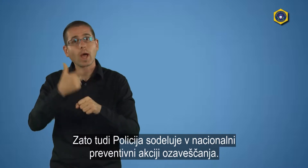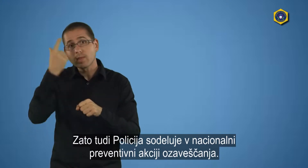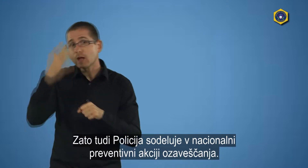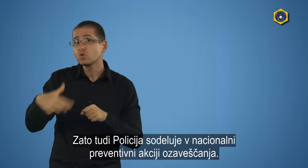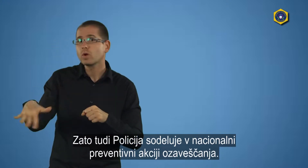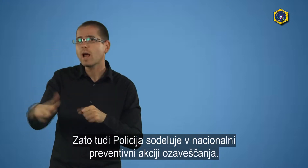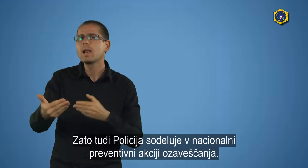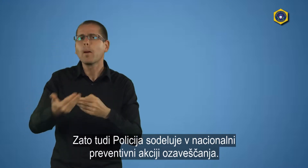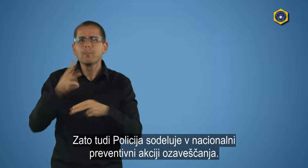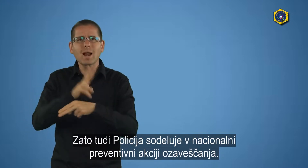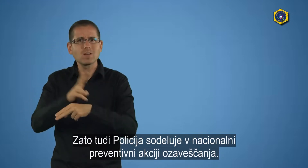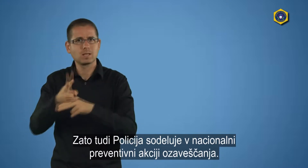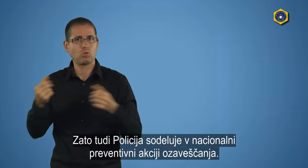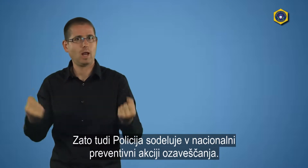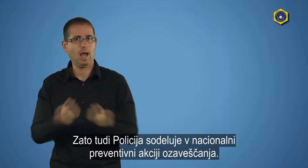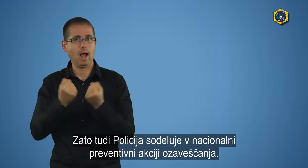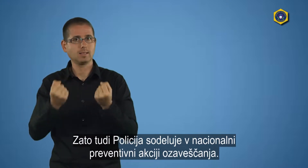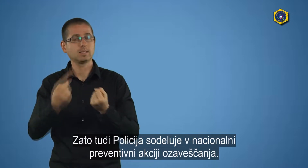nacionalni preventivni akciji ozaveščanja.